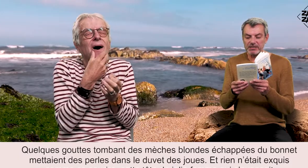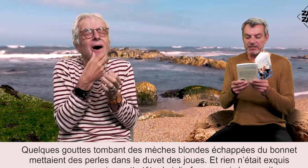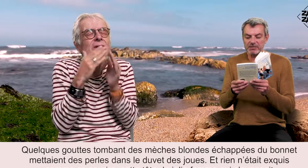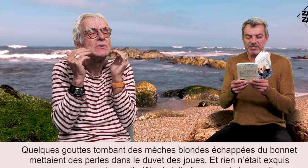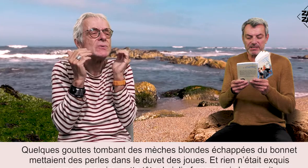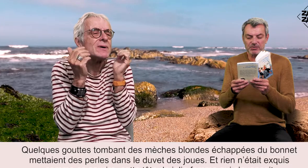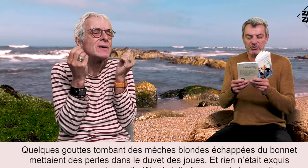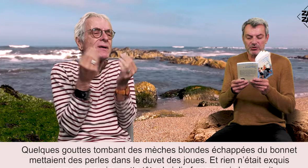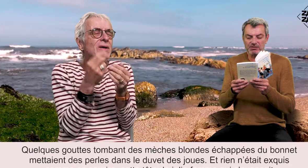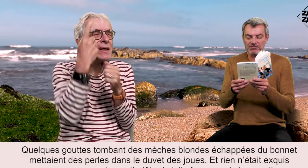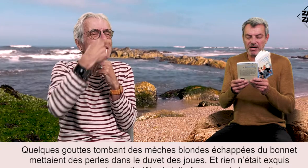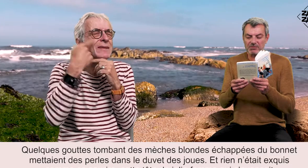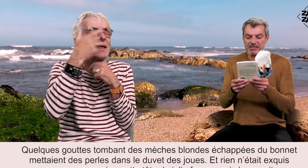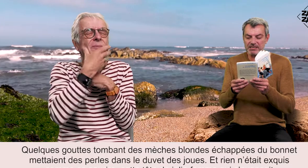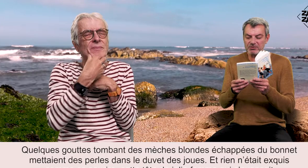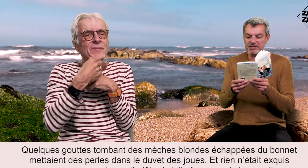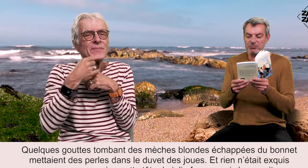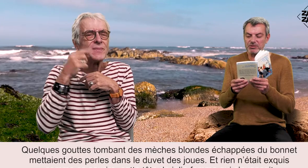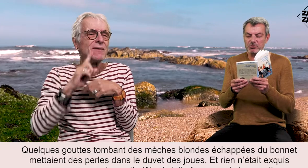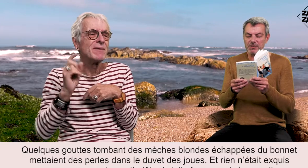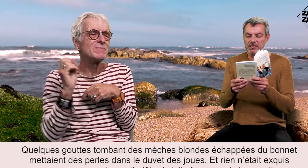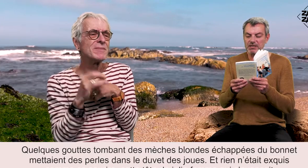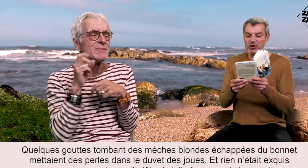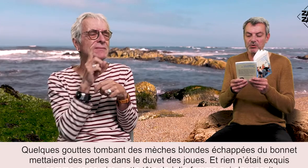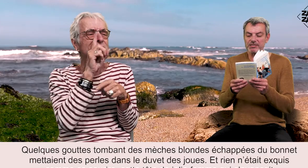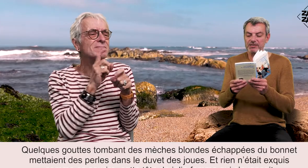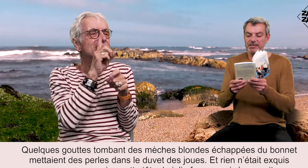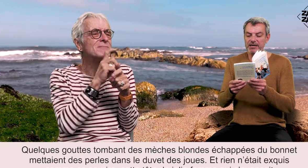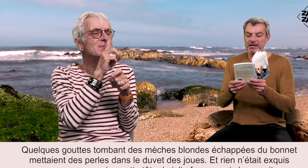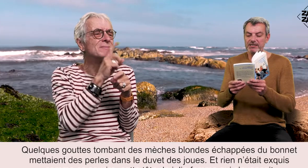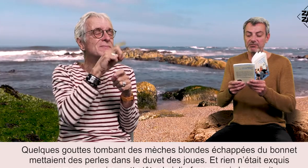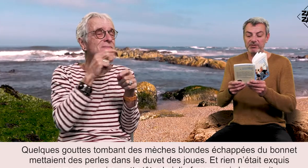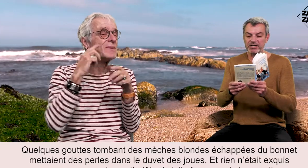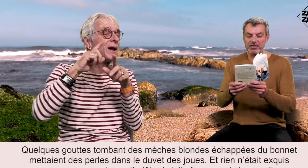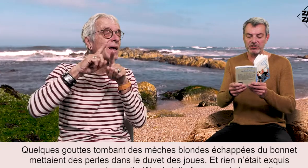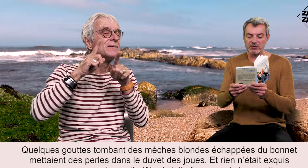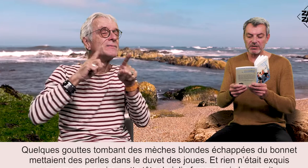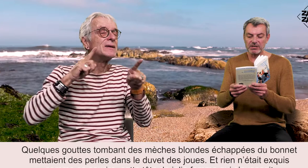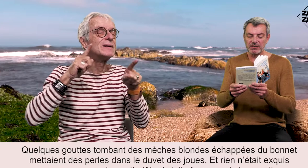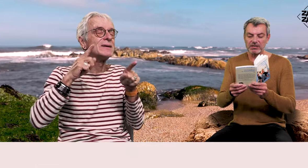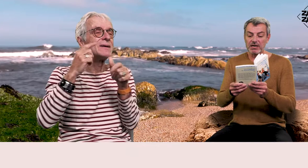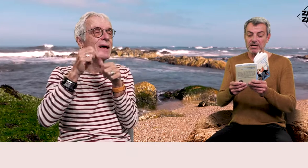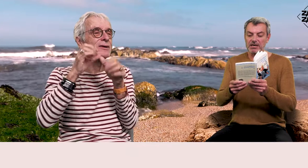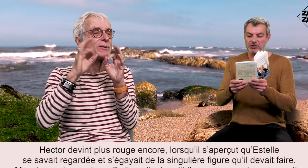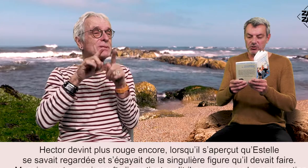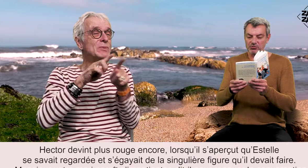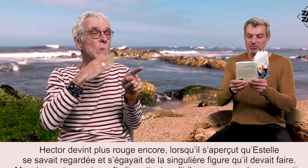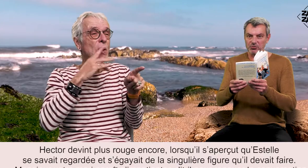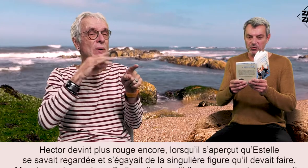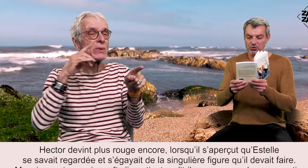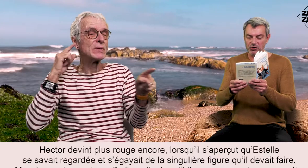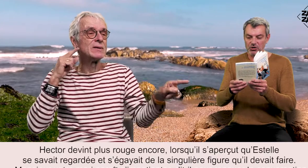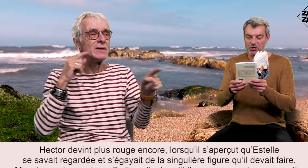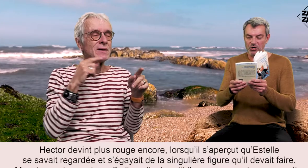sourire, cette tête de jolie femme qui s'avançait à petits bruits en ne laissant derrière elle qu'un filet d'argent. Hector